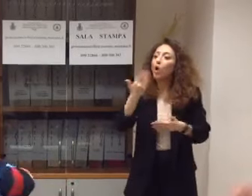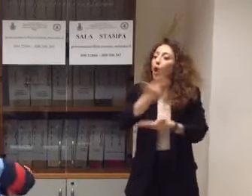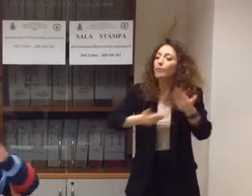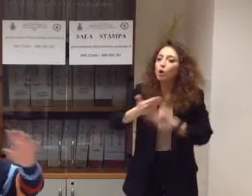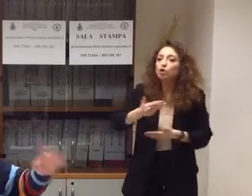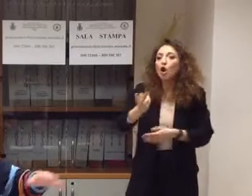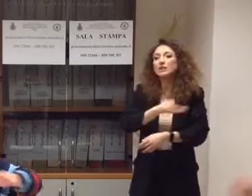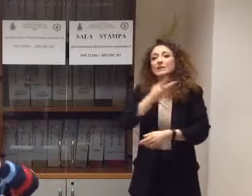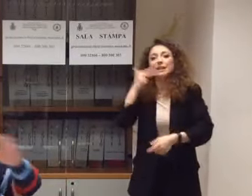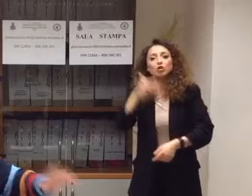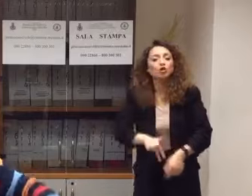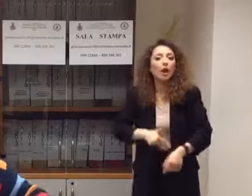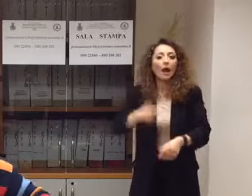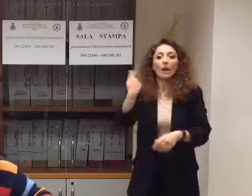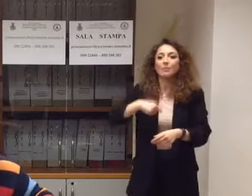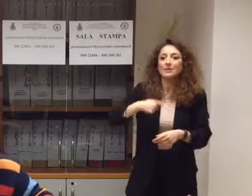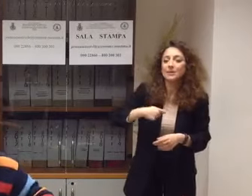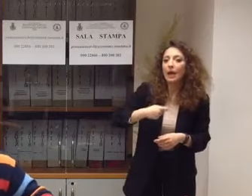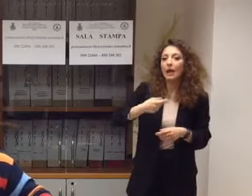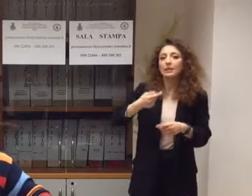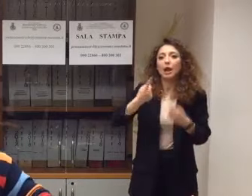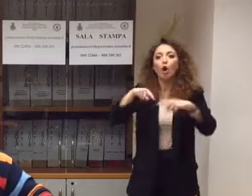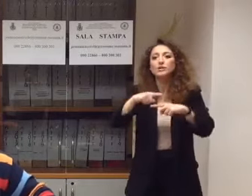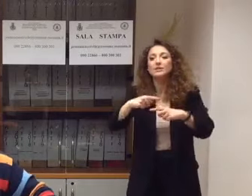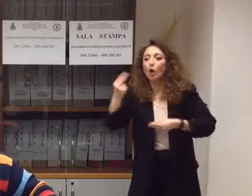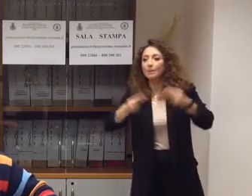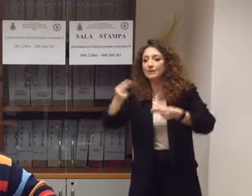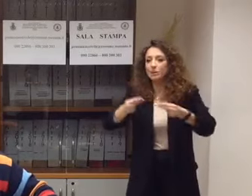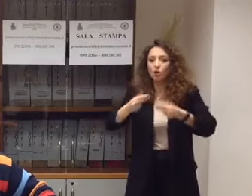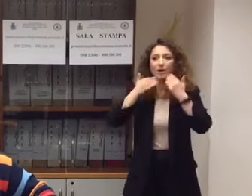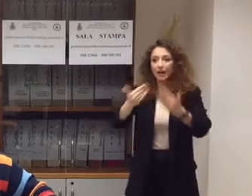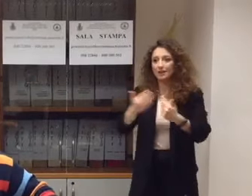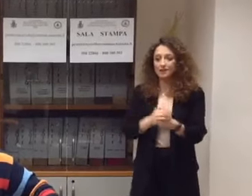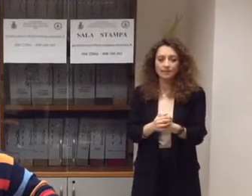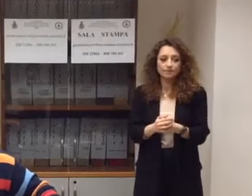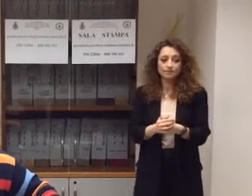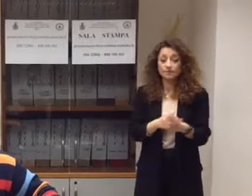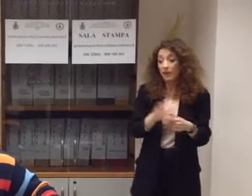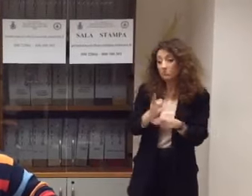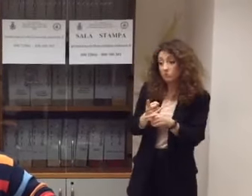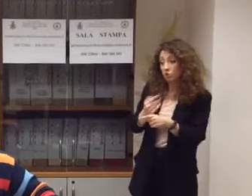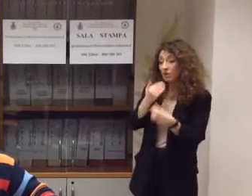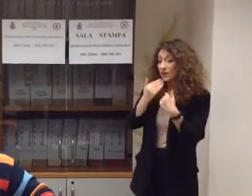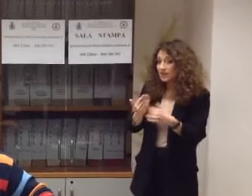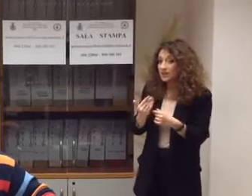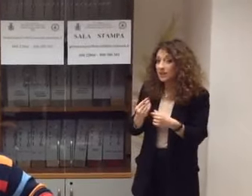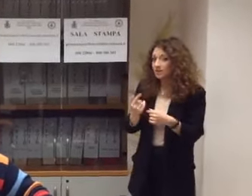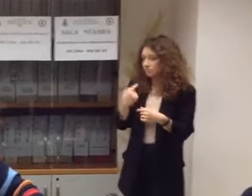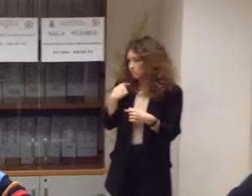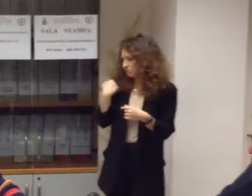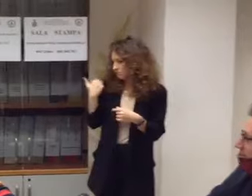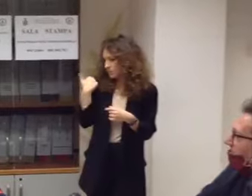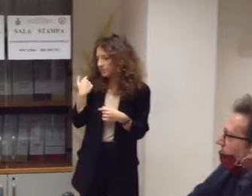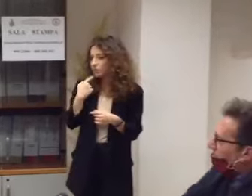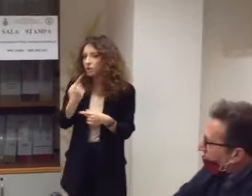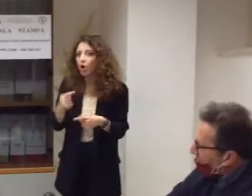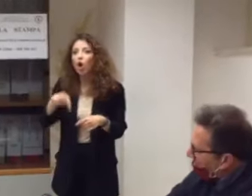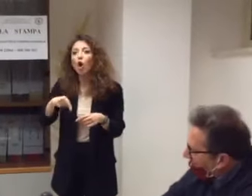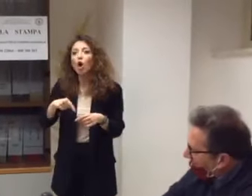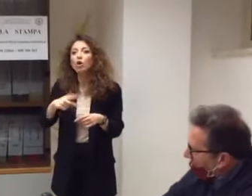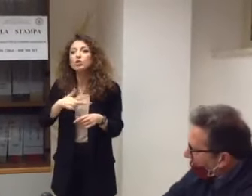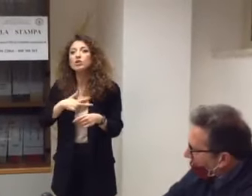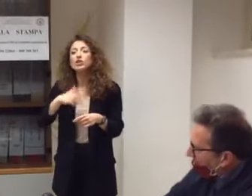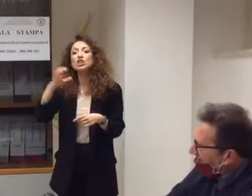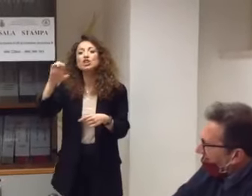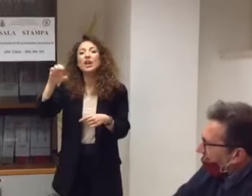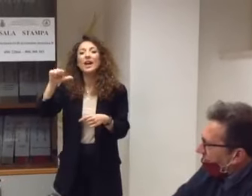assistenti sociali, il Presidente del Consiglio di Amministrazione. Ringraziare, non l'ho detto prima, oggi abbiamo ricevuto la visita di Sua Eccellenza Monsignor Cesare